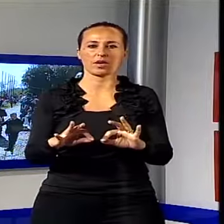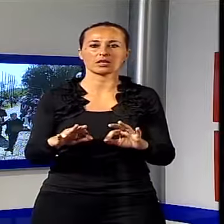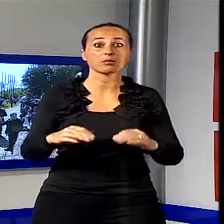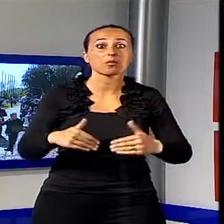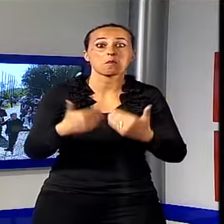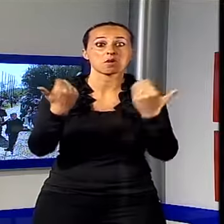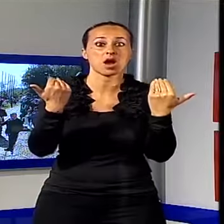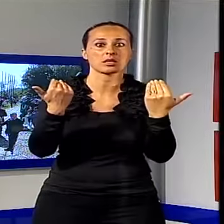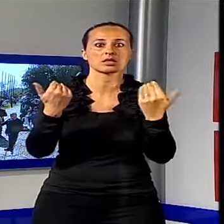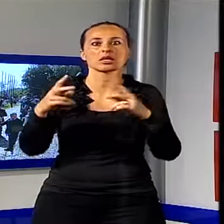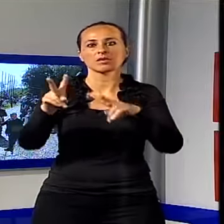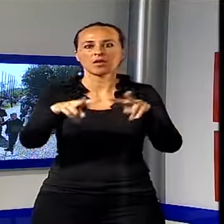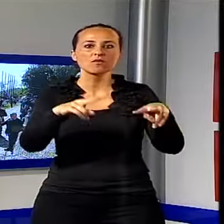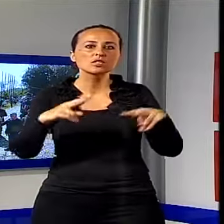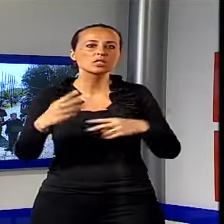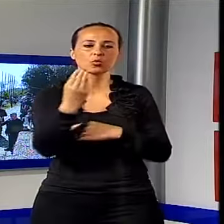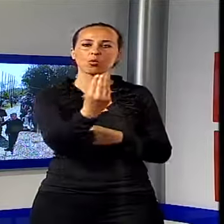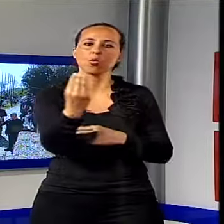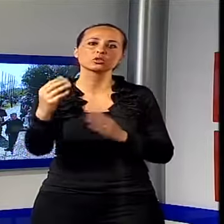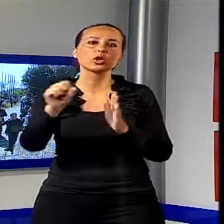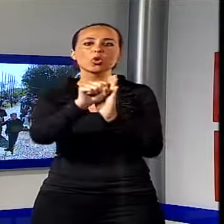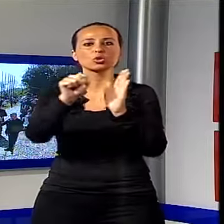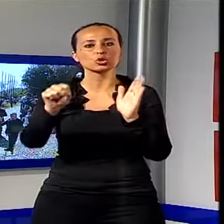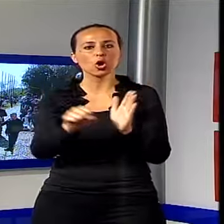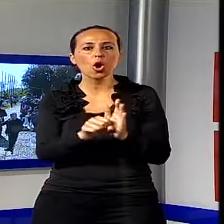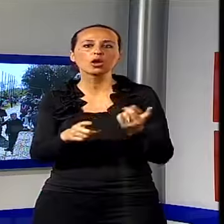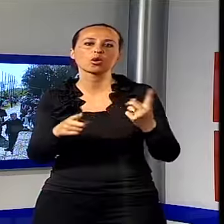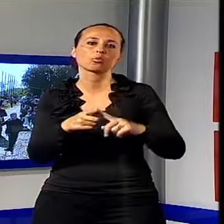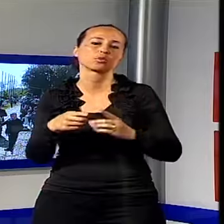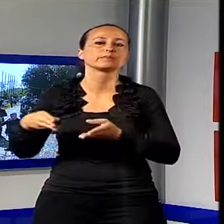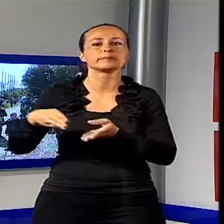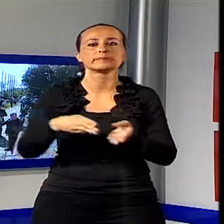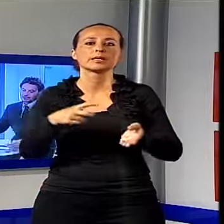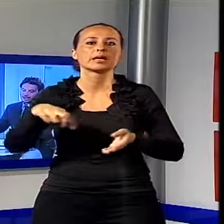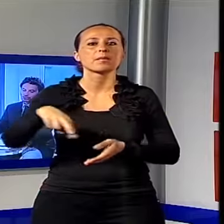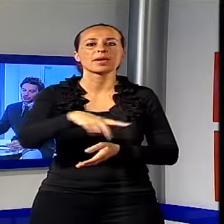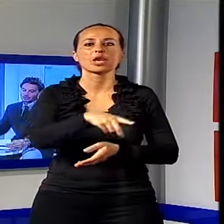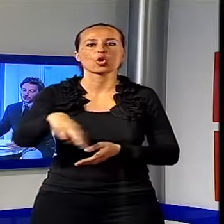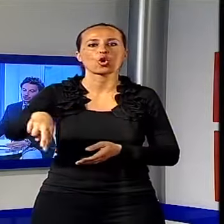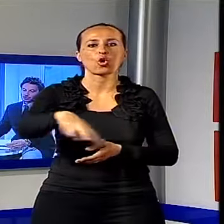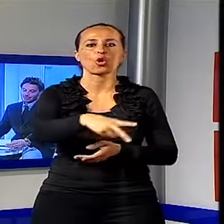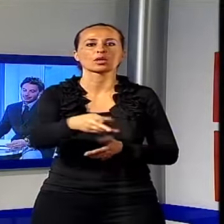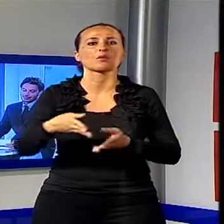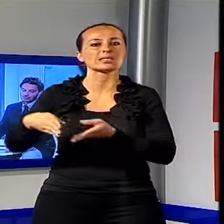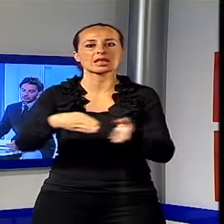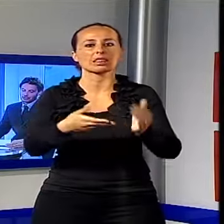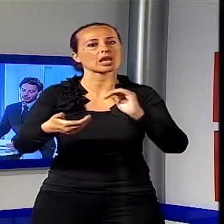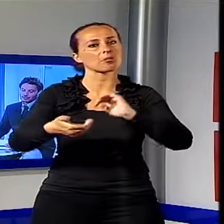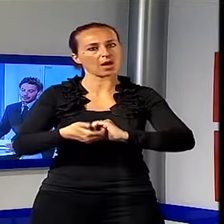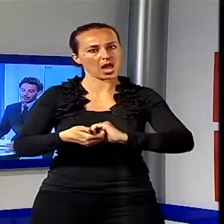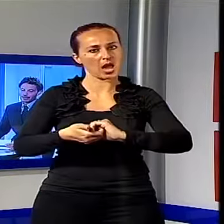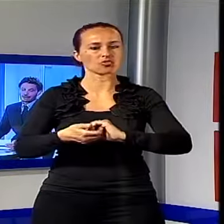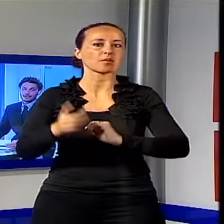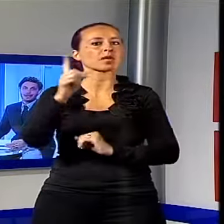visitando il Museo Storico e percorrendo i sentieri di pace. Giornata di celebrazione anche a Marignana,